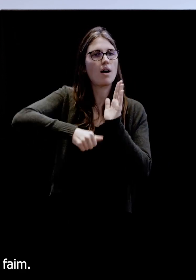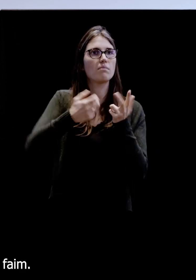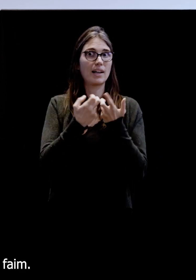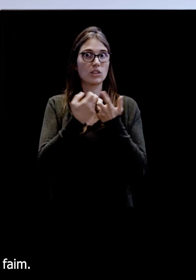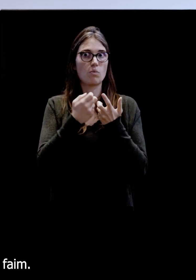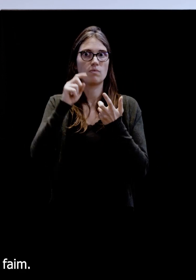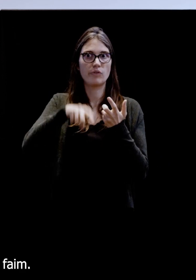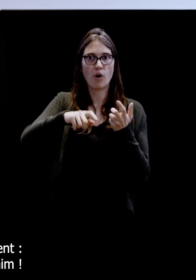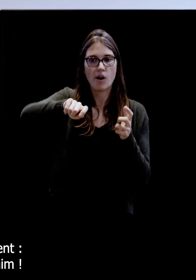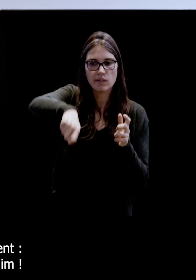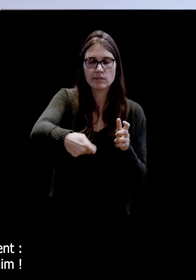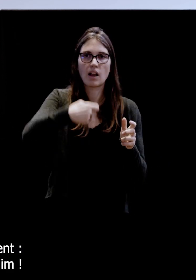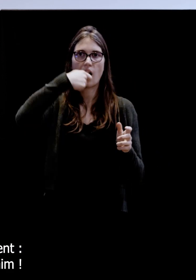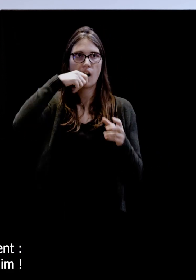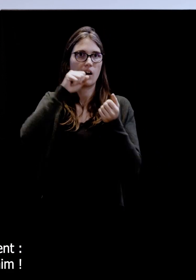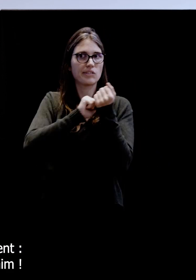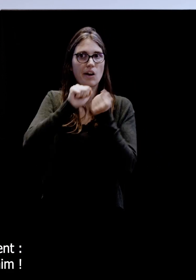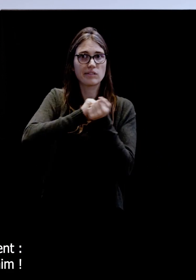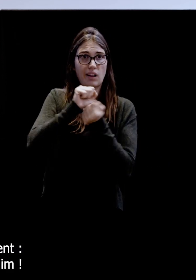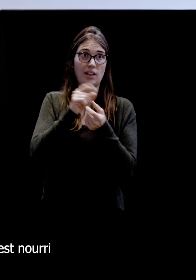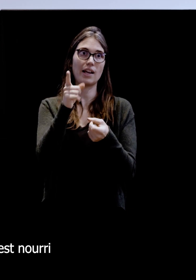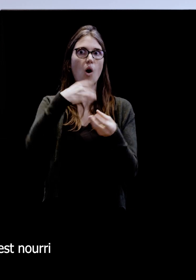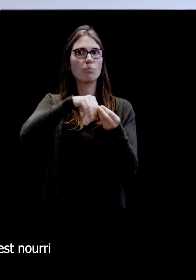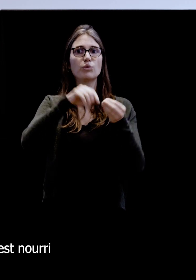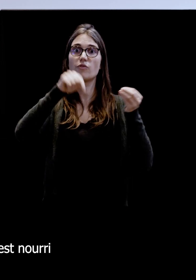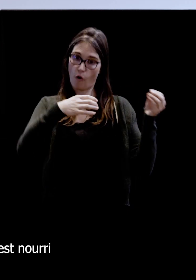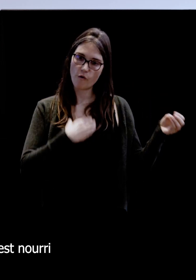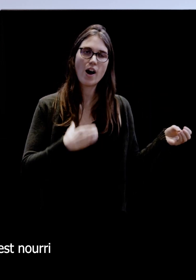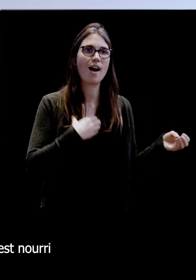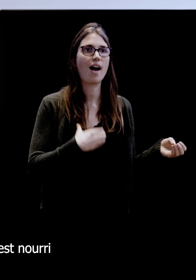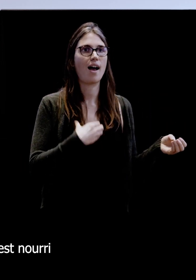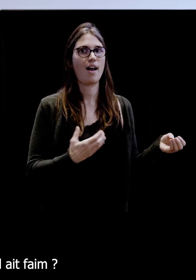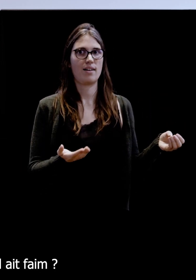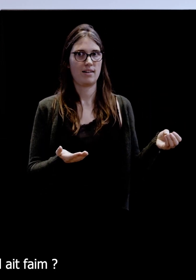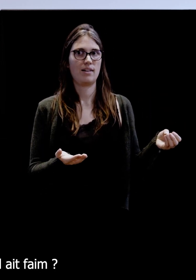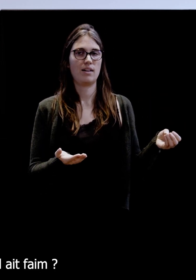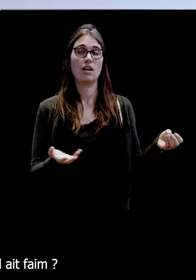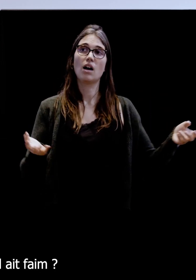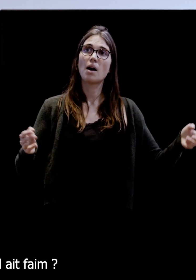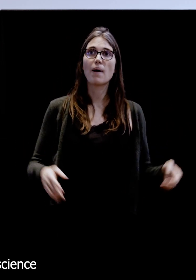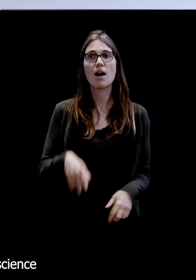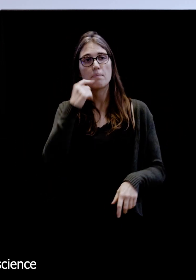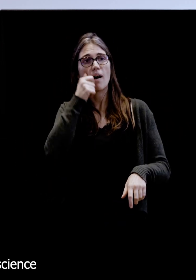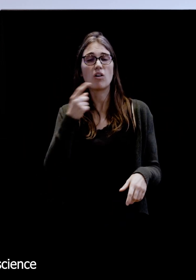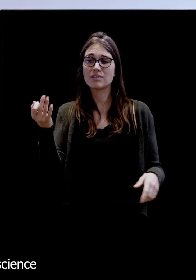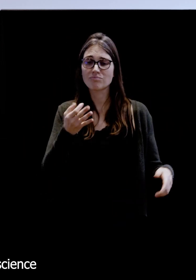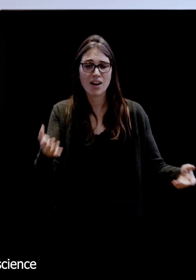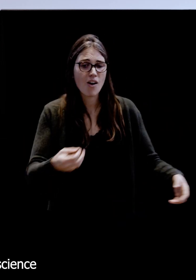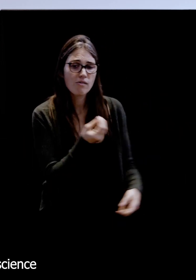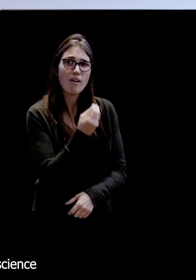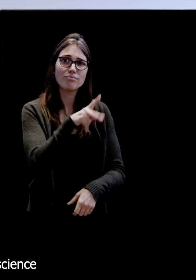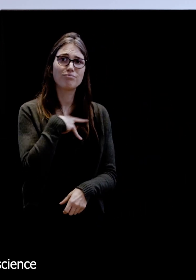avoir faim. Les parents me disent, mais il n'a jamais faim. Ben oui, il n'a jamais faim, il est nourri 12 heures la nuit. Pourquoi voulez-vous qu'il ait faim ? Je veux dire, il faut